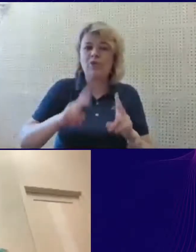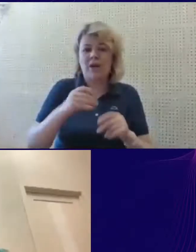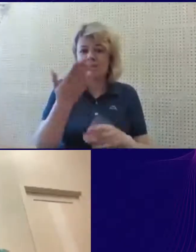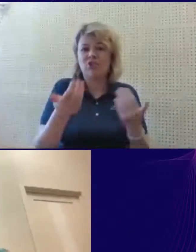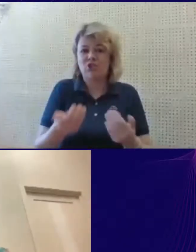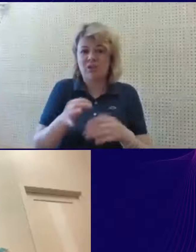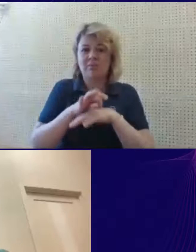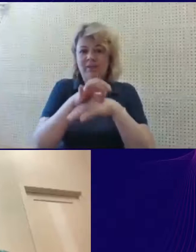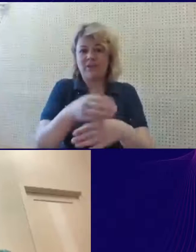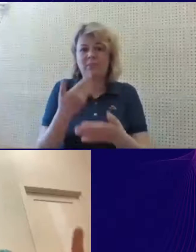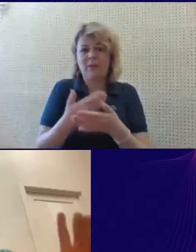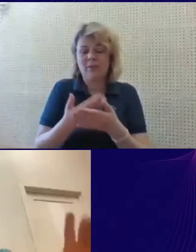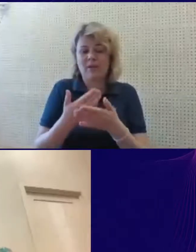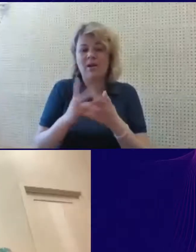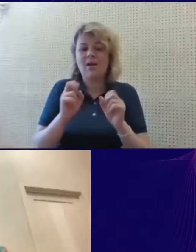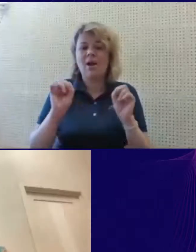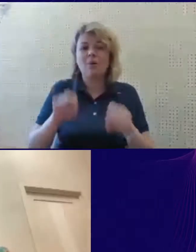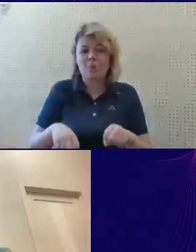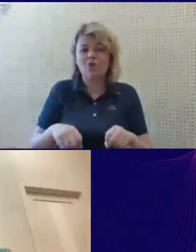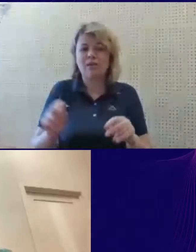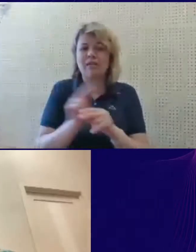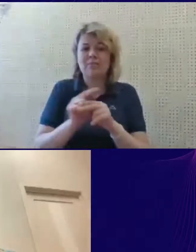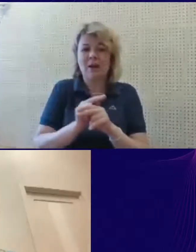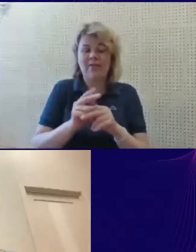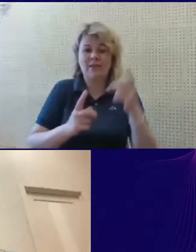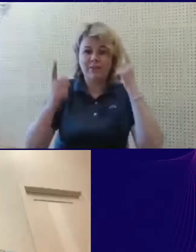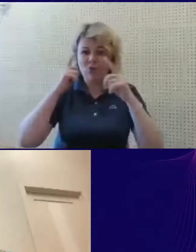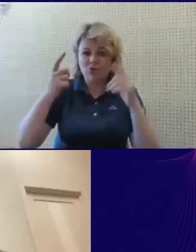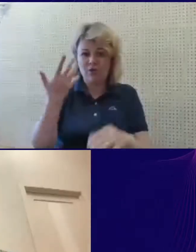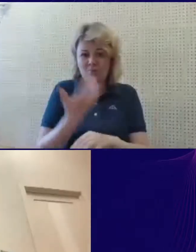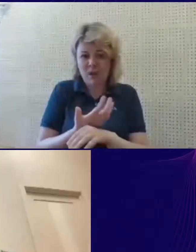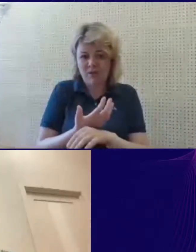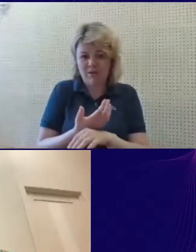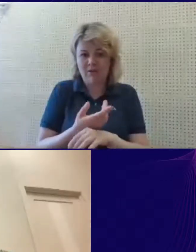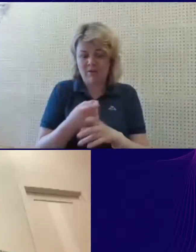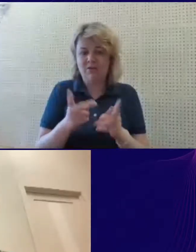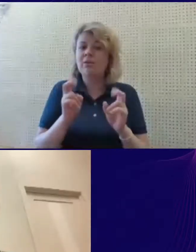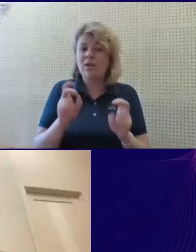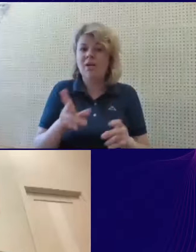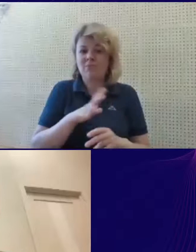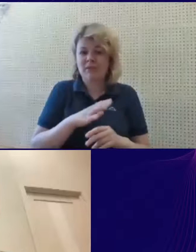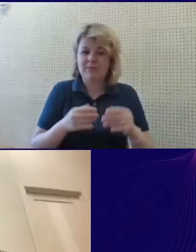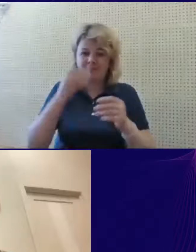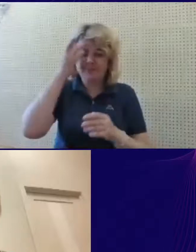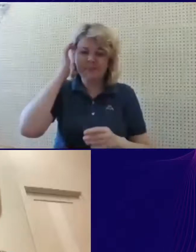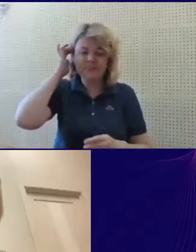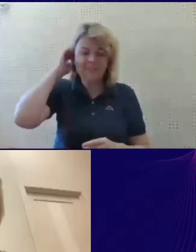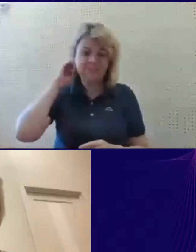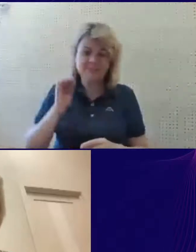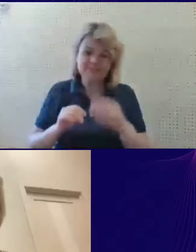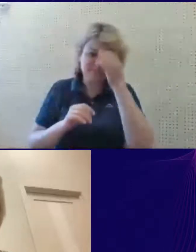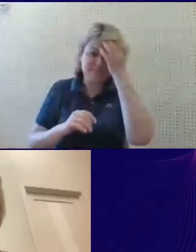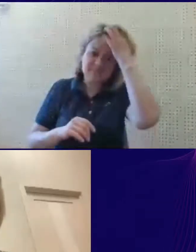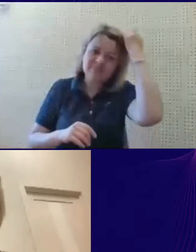привели в пример, как можно брак исправлять? В данном случае как? Ну, на